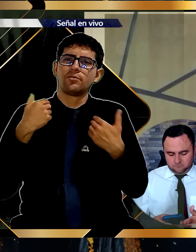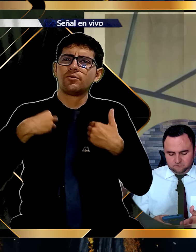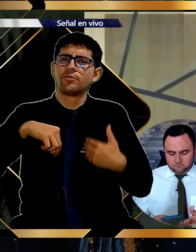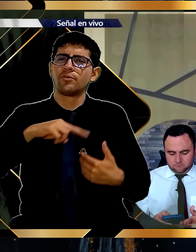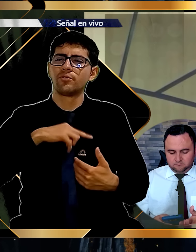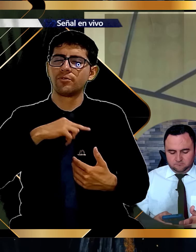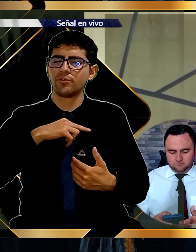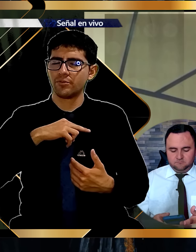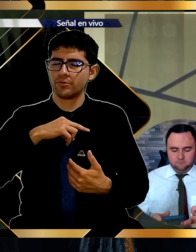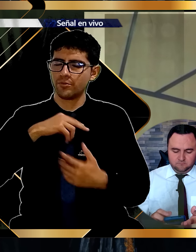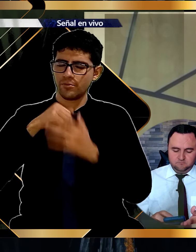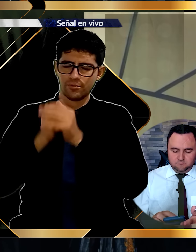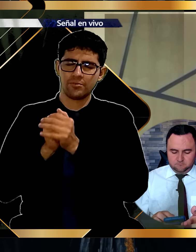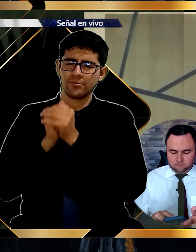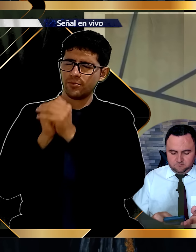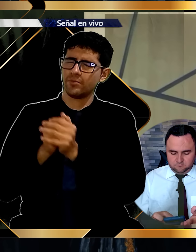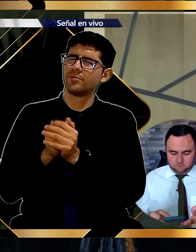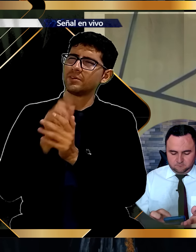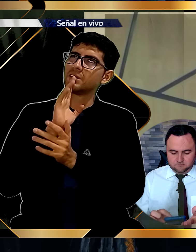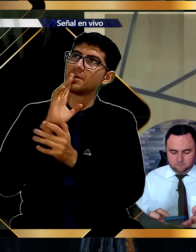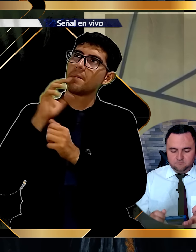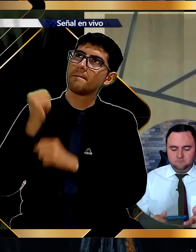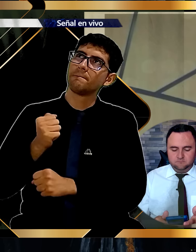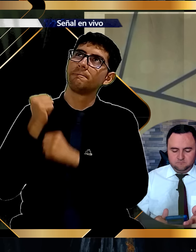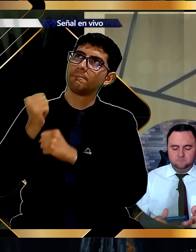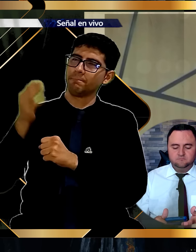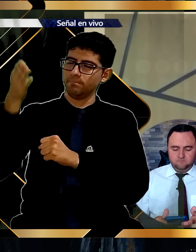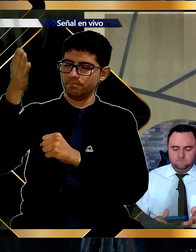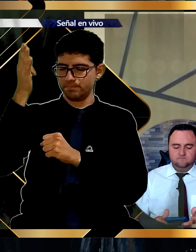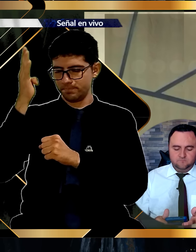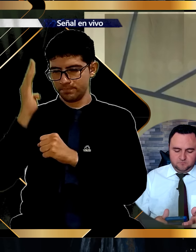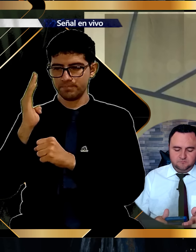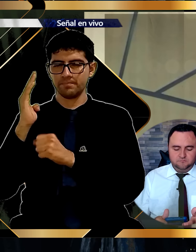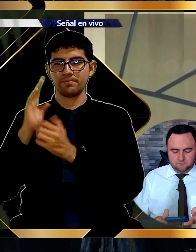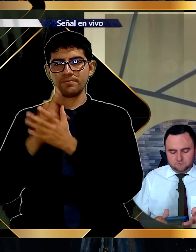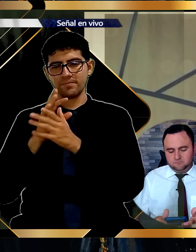es Dios y lo que hace es verdadero. Diga gloria a Dios.